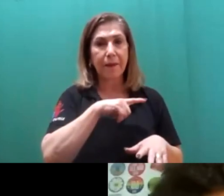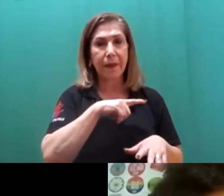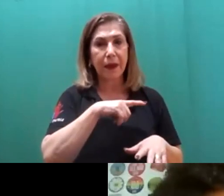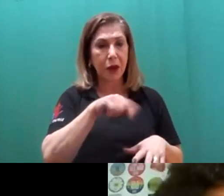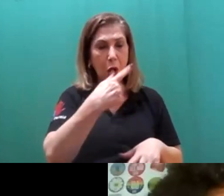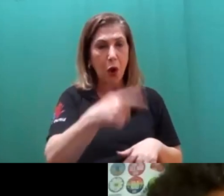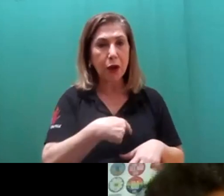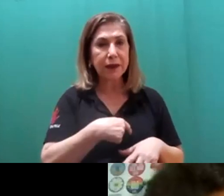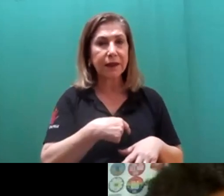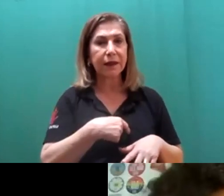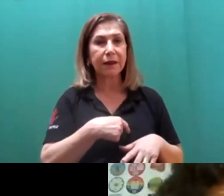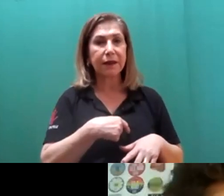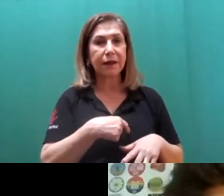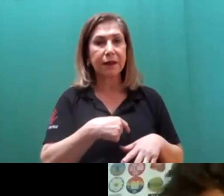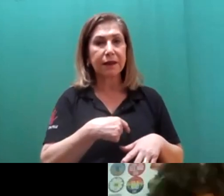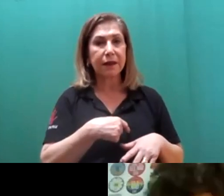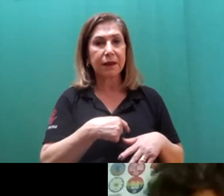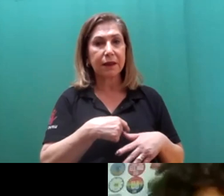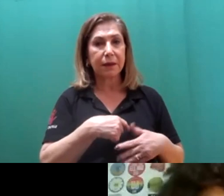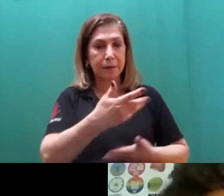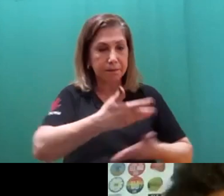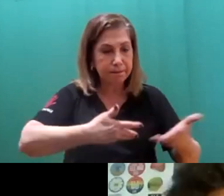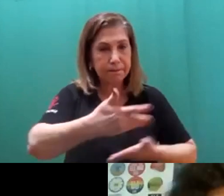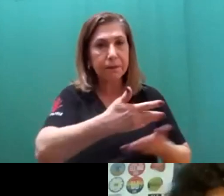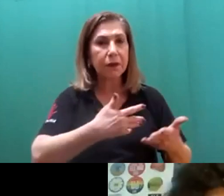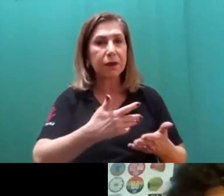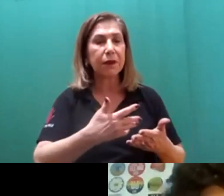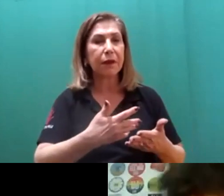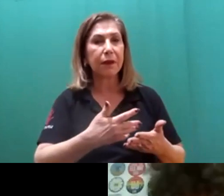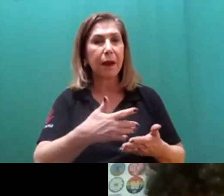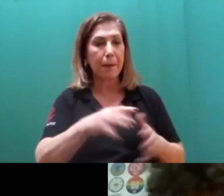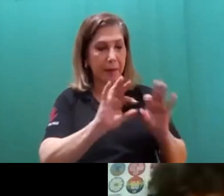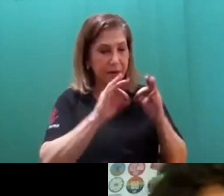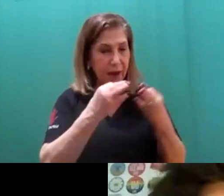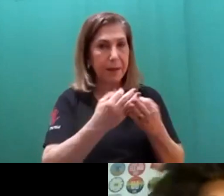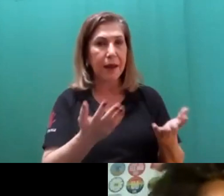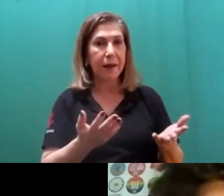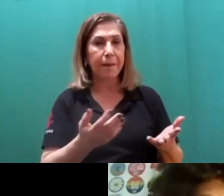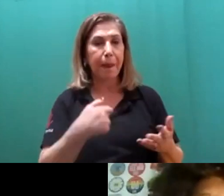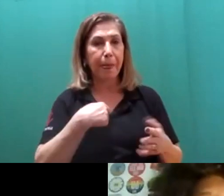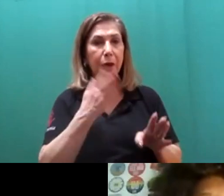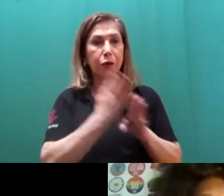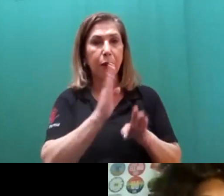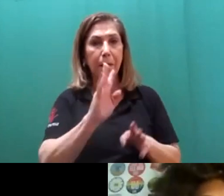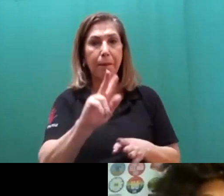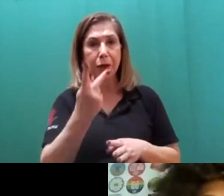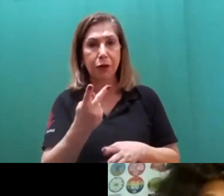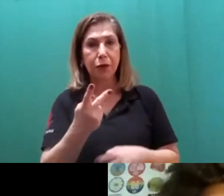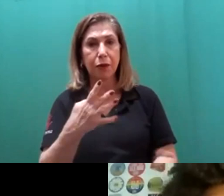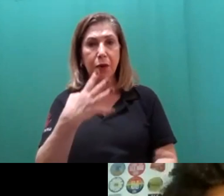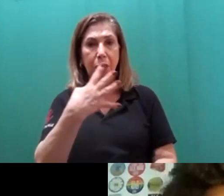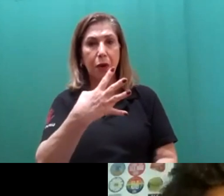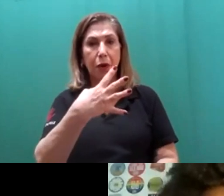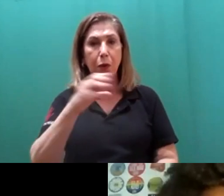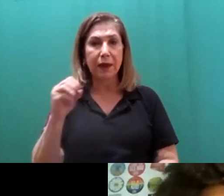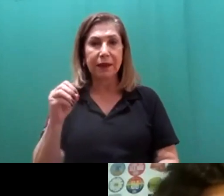esses processos que são ancestrais e estão na base da agroecologia, e aí eu fui descobrir que Belo Horizonte tem 400 terreiros,